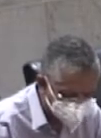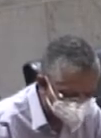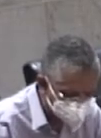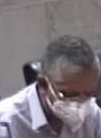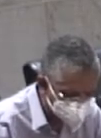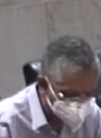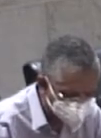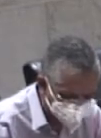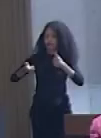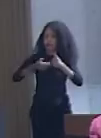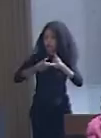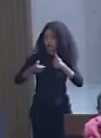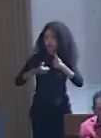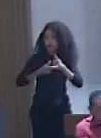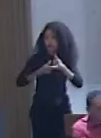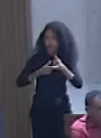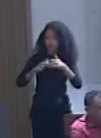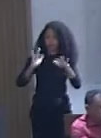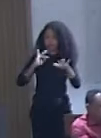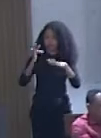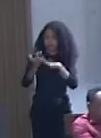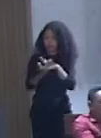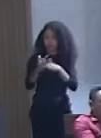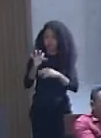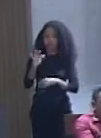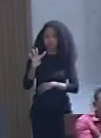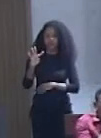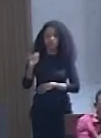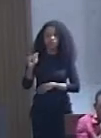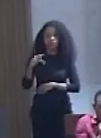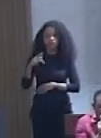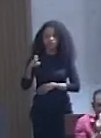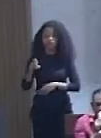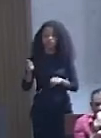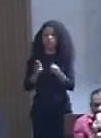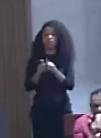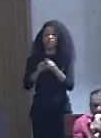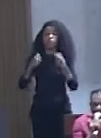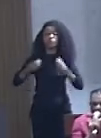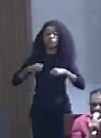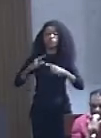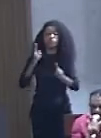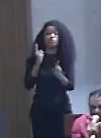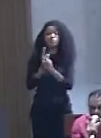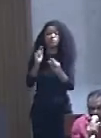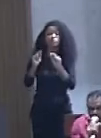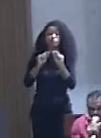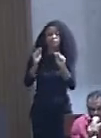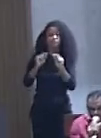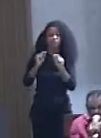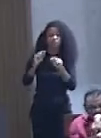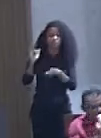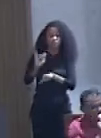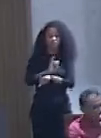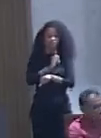um like no canal da FEPAP, a gente precisa descobrir